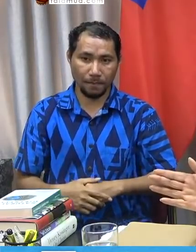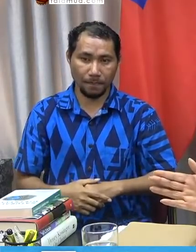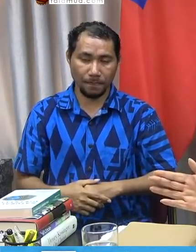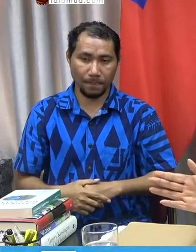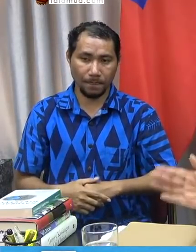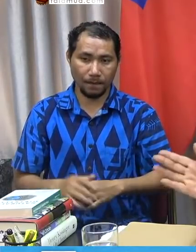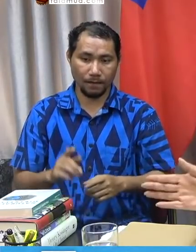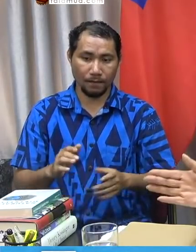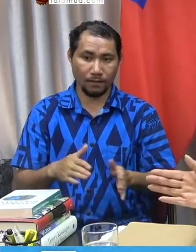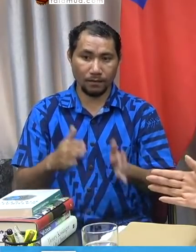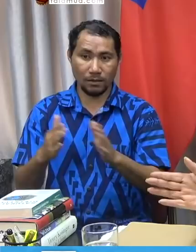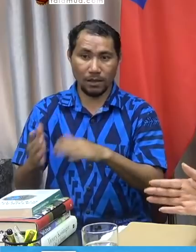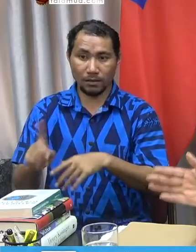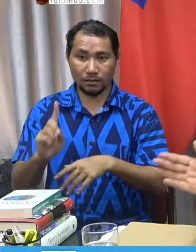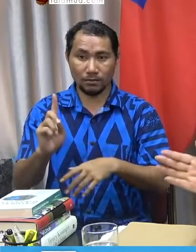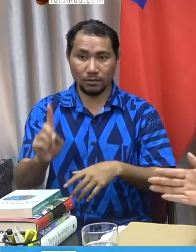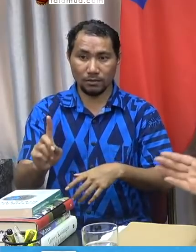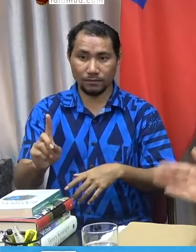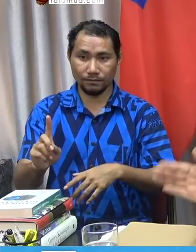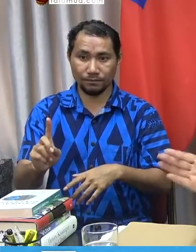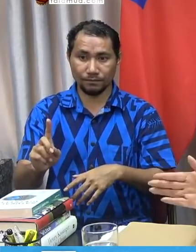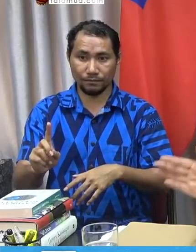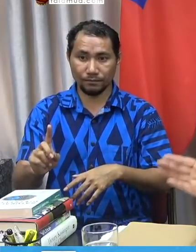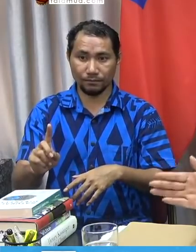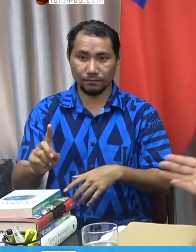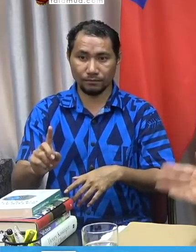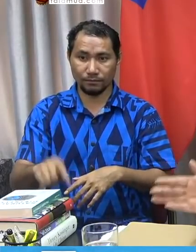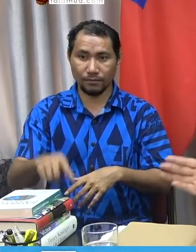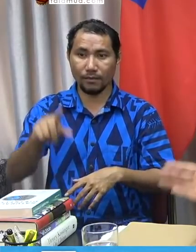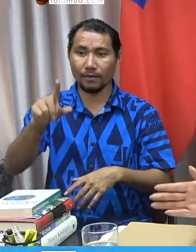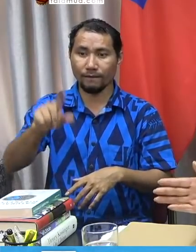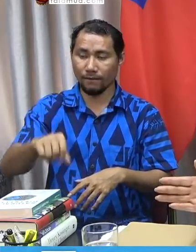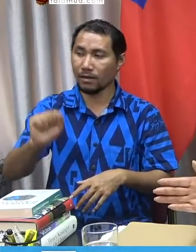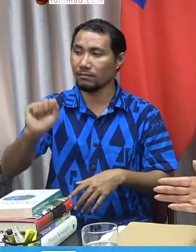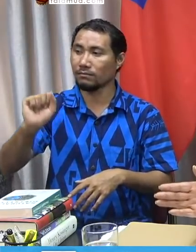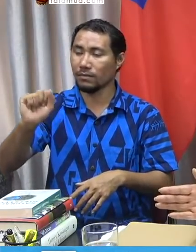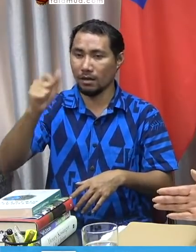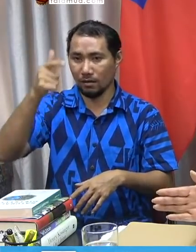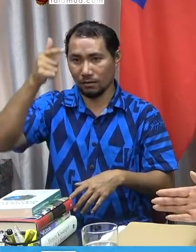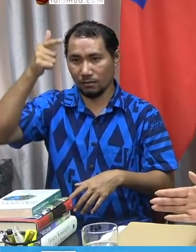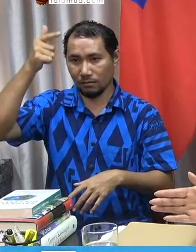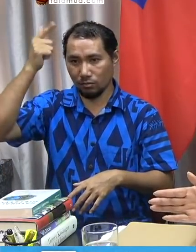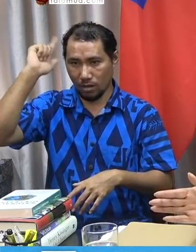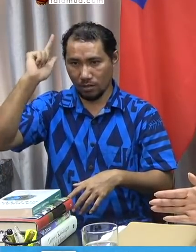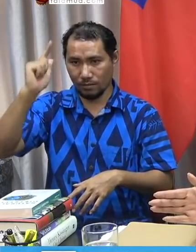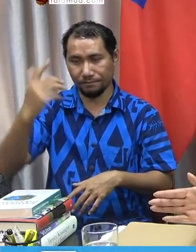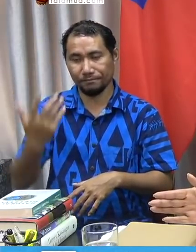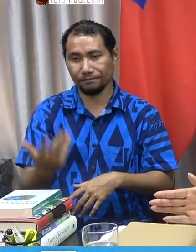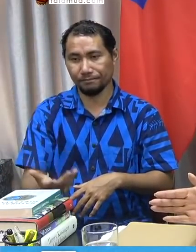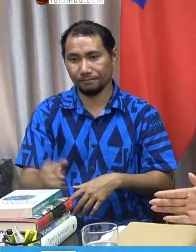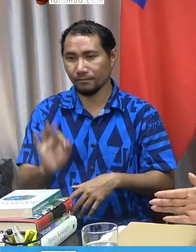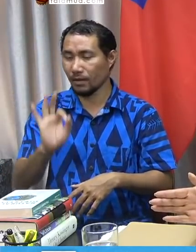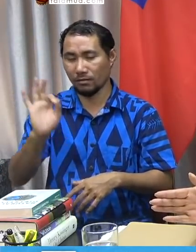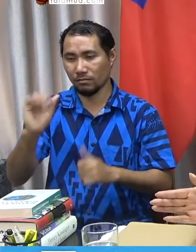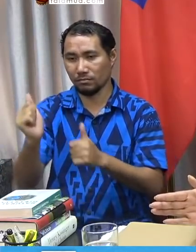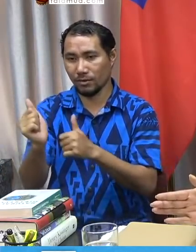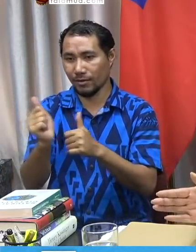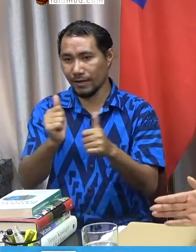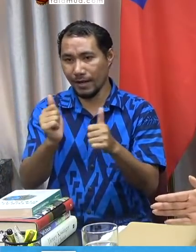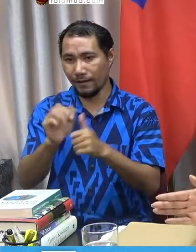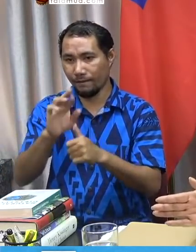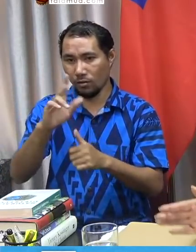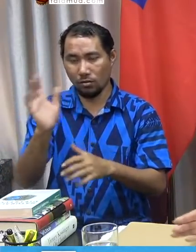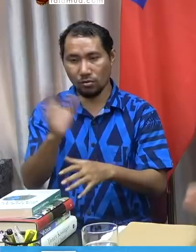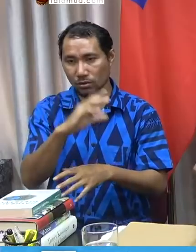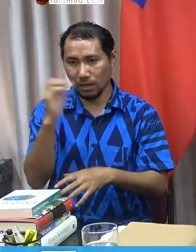manatu e o la tola ye o le afai la vai lungo o le latu fai tali le o se mere le na mo le